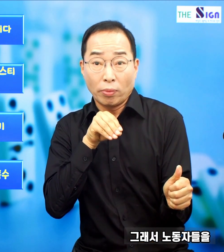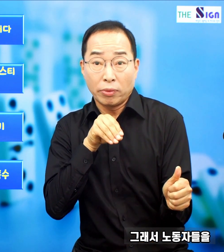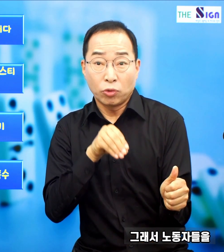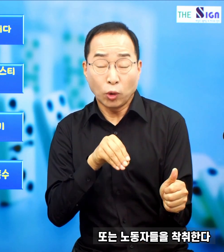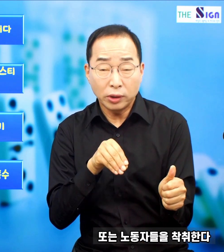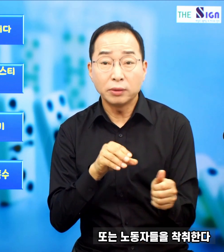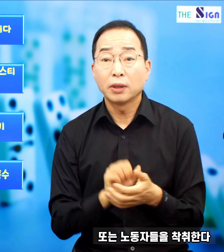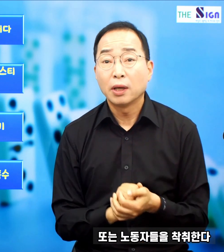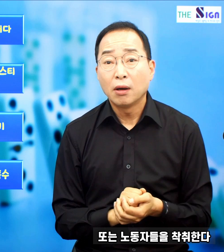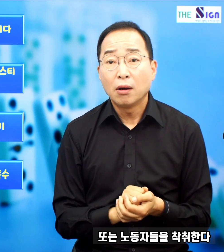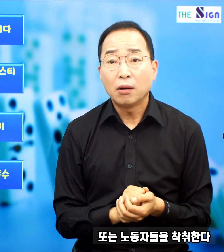또는